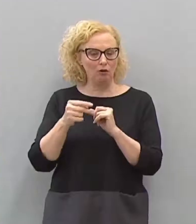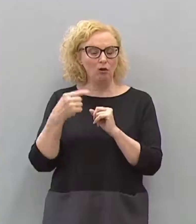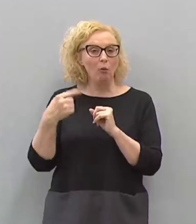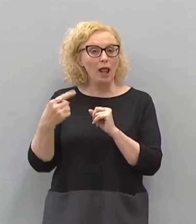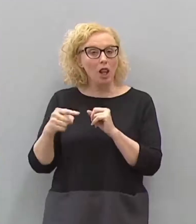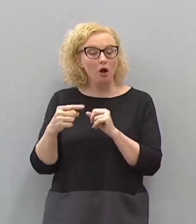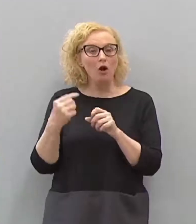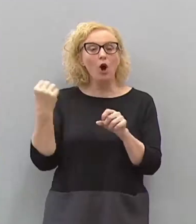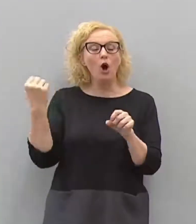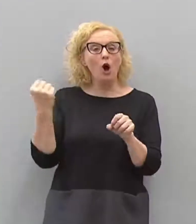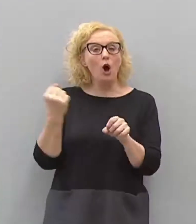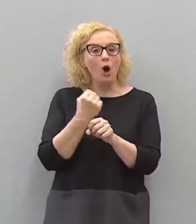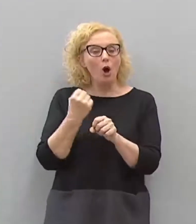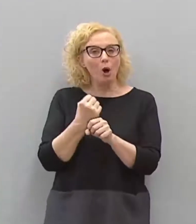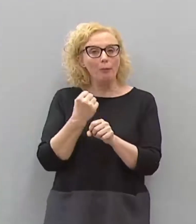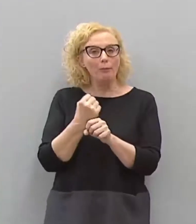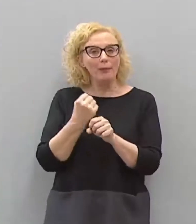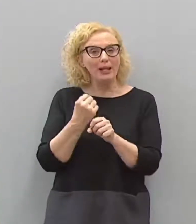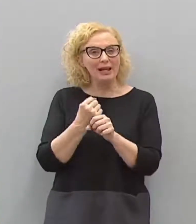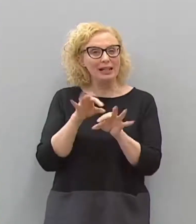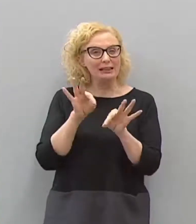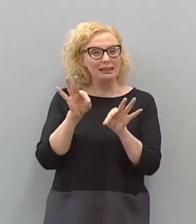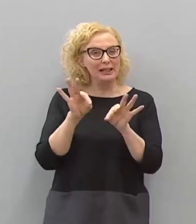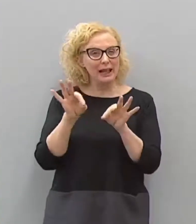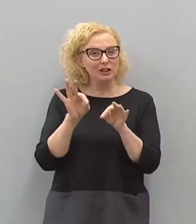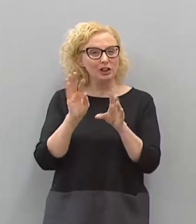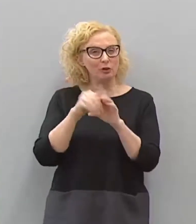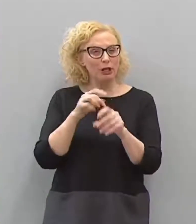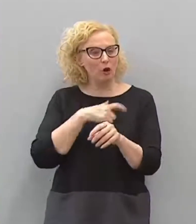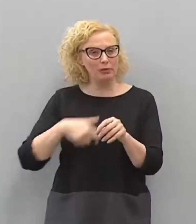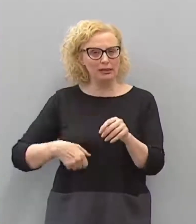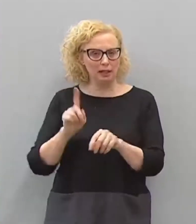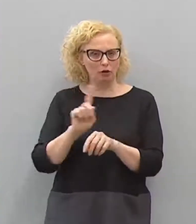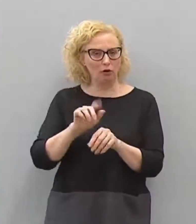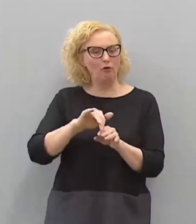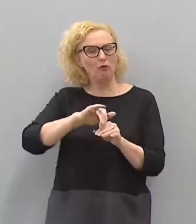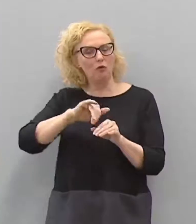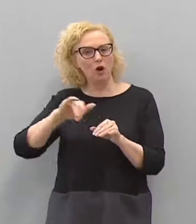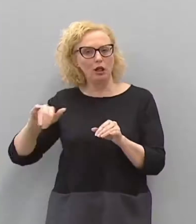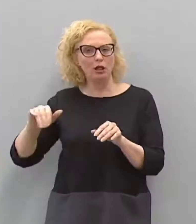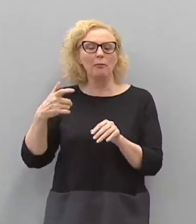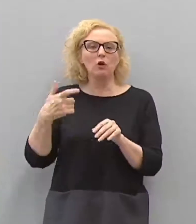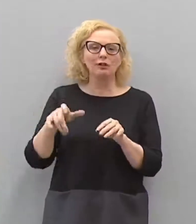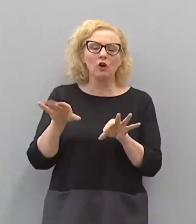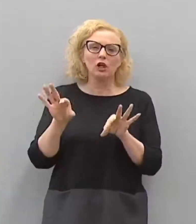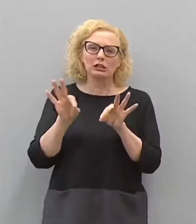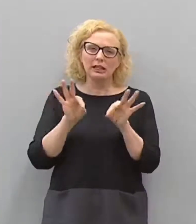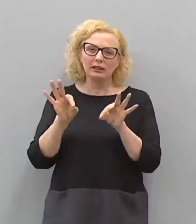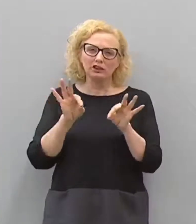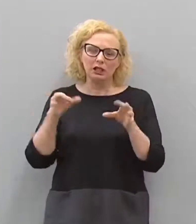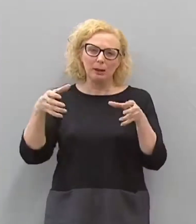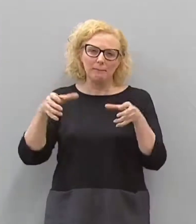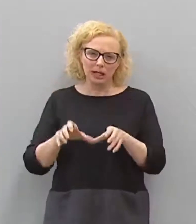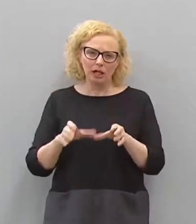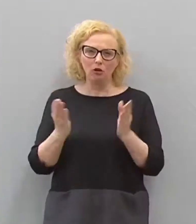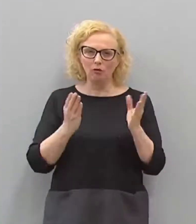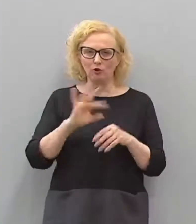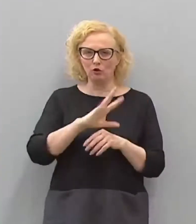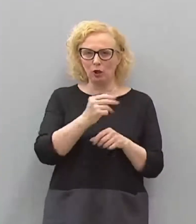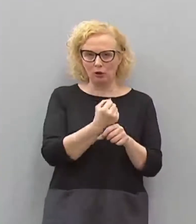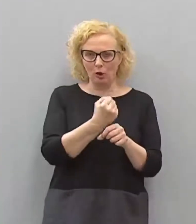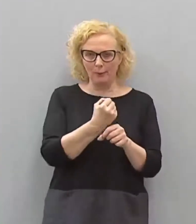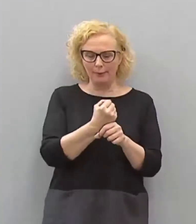diciamo strategiche dei commissari perché diciamo a meno strategicità rispetto ad altre però è un'opera